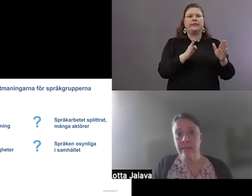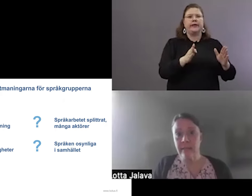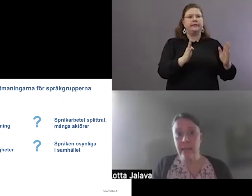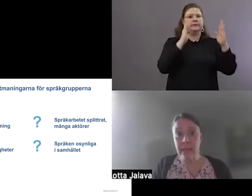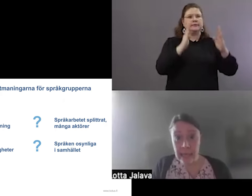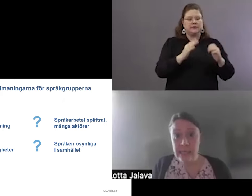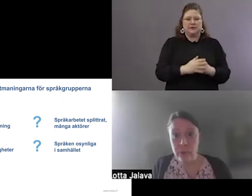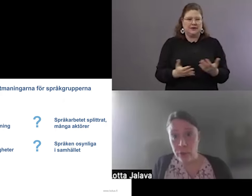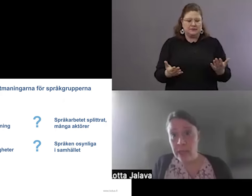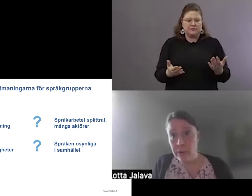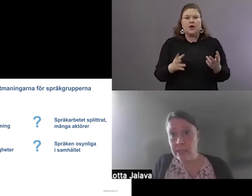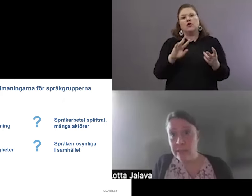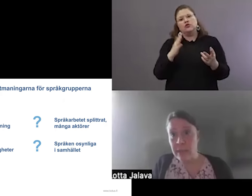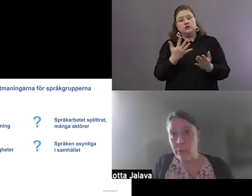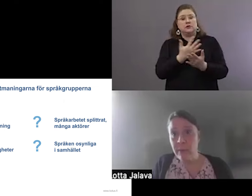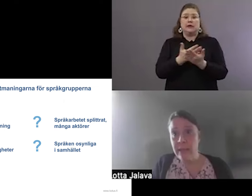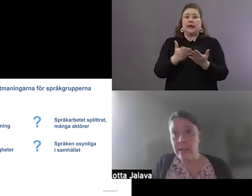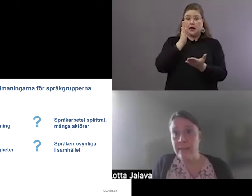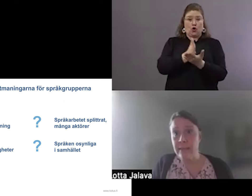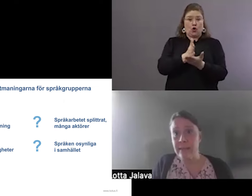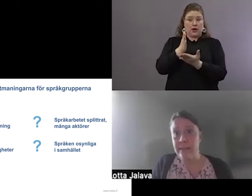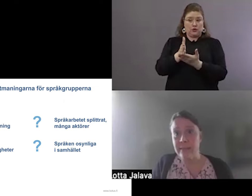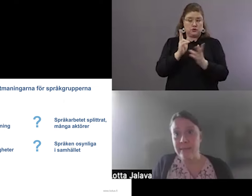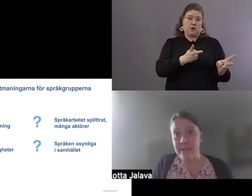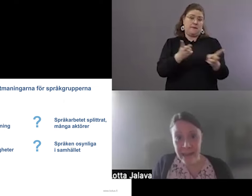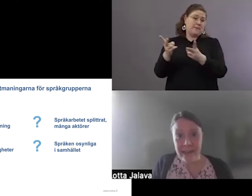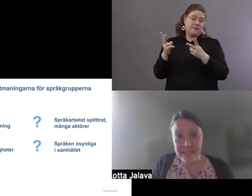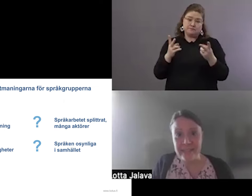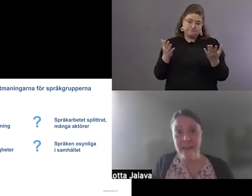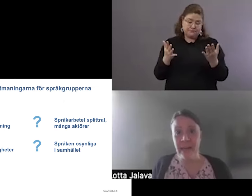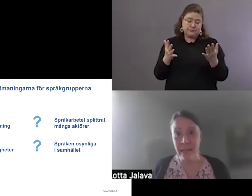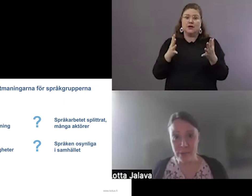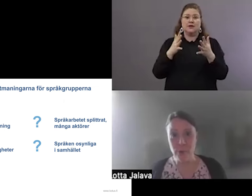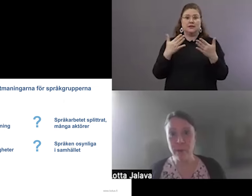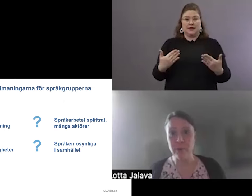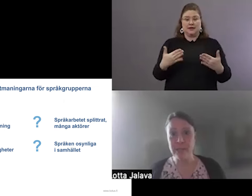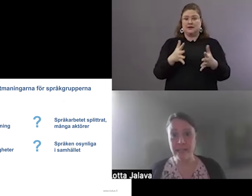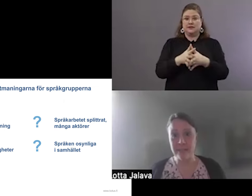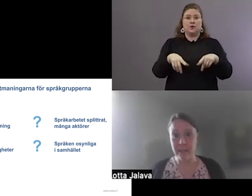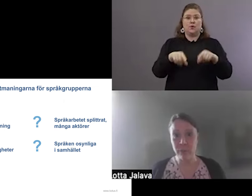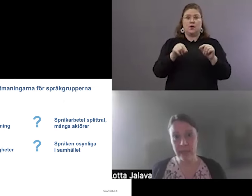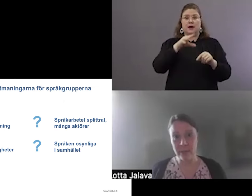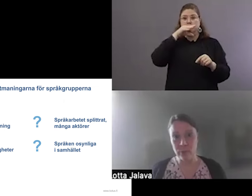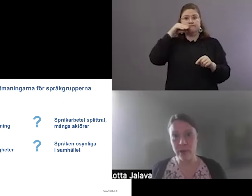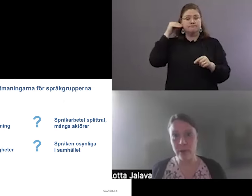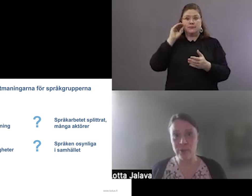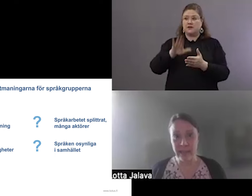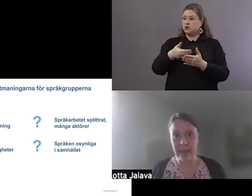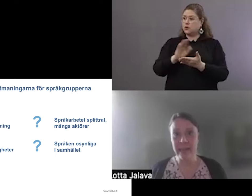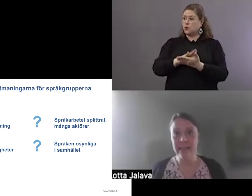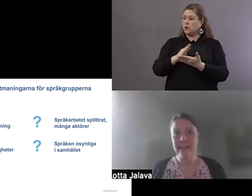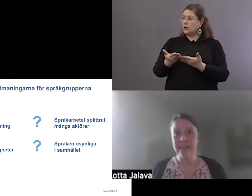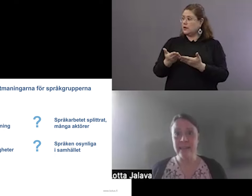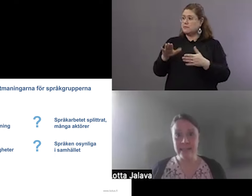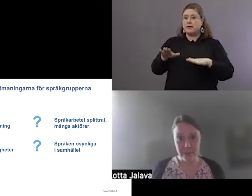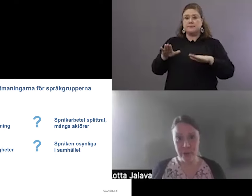sitten kielelliset oikeudet. Me huomataan tänään, että meillä ei ole suomenruotsalaisen viittomakielen tulkkausta